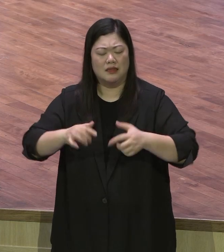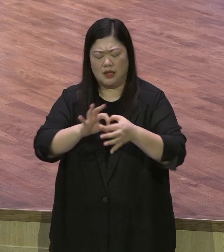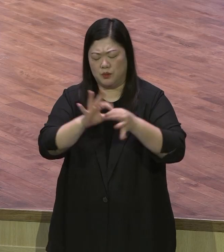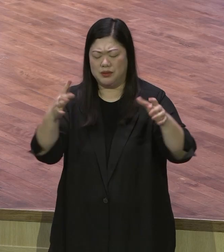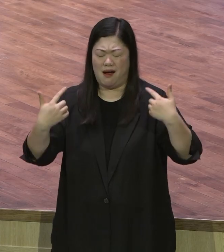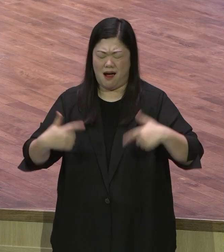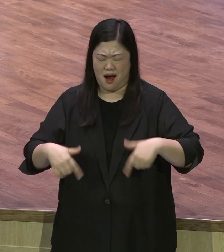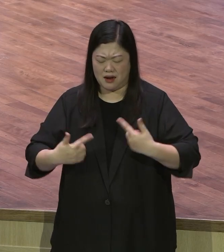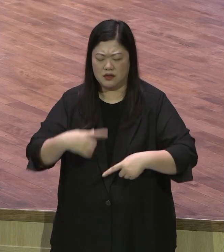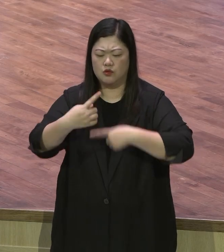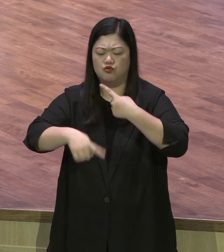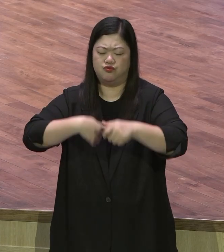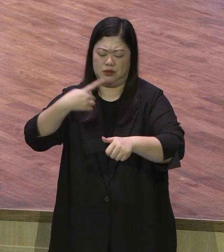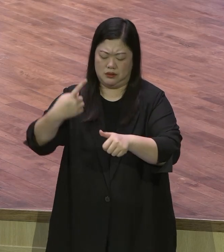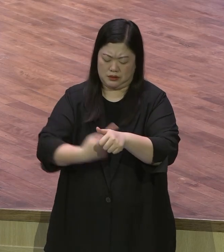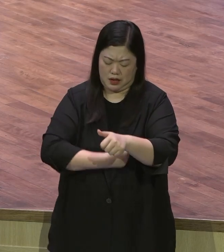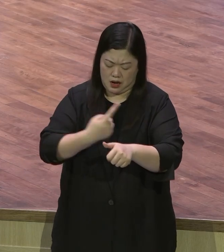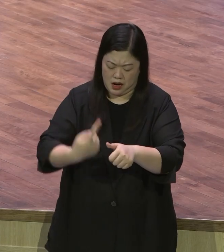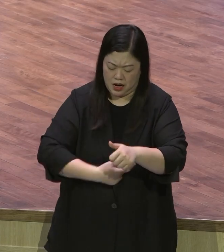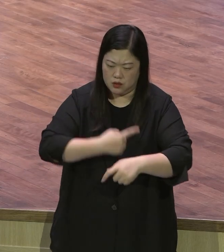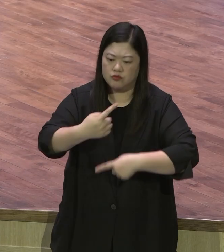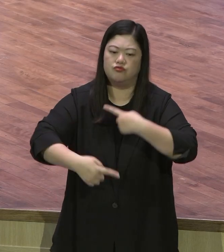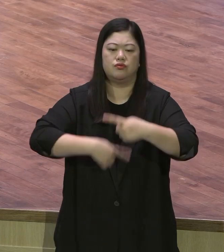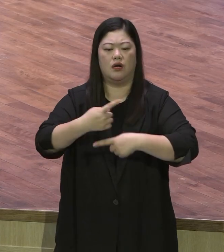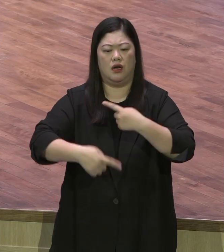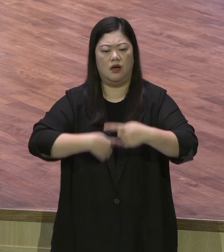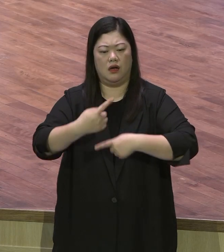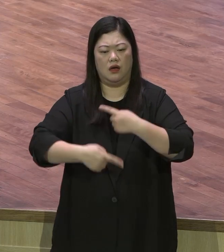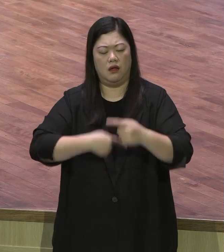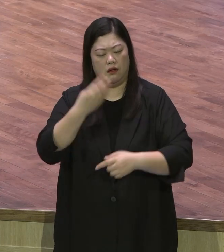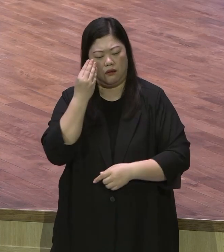기도하구나 딱 내 마음에 들구나 이런 언약 기도를 하지라